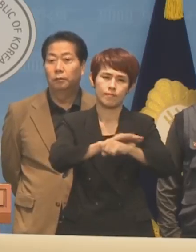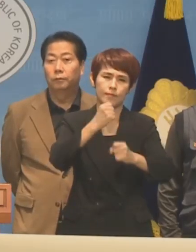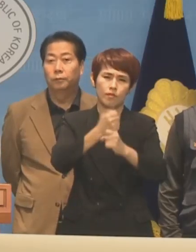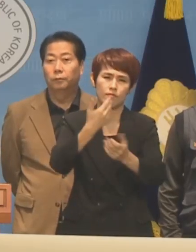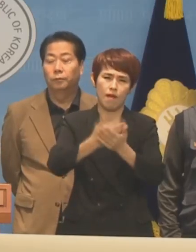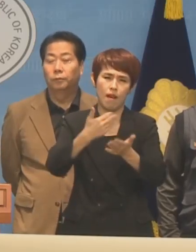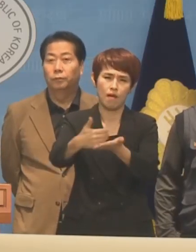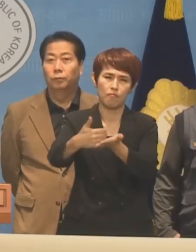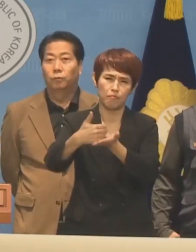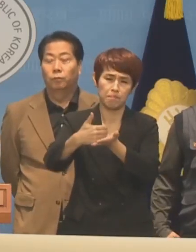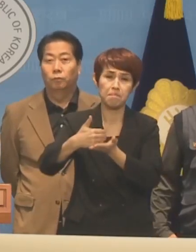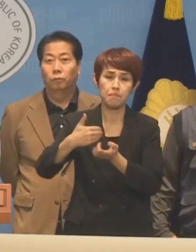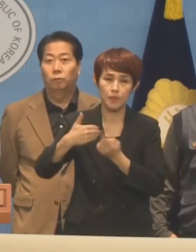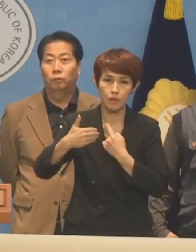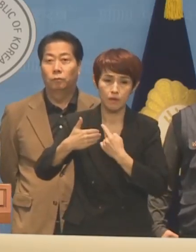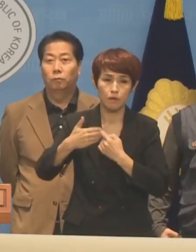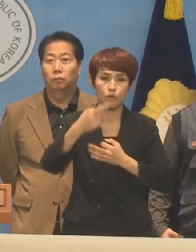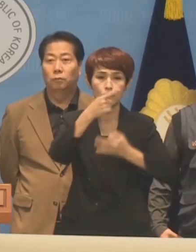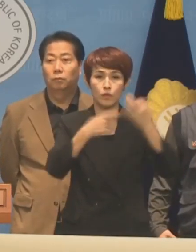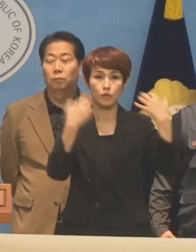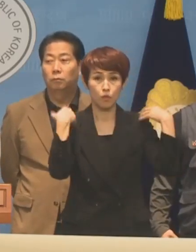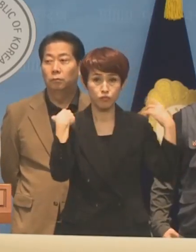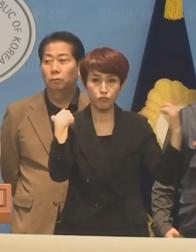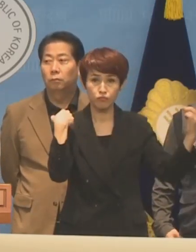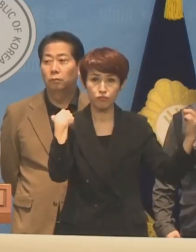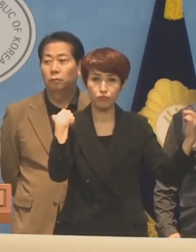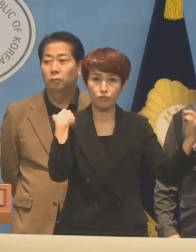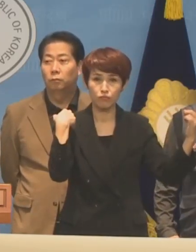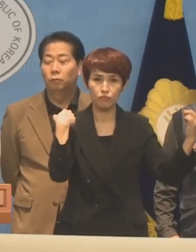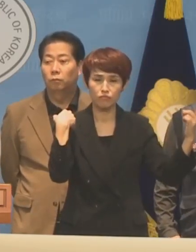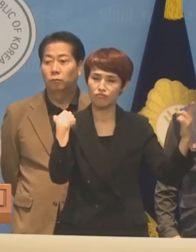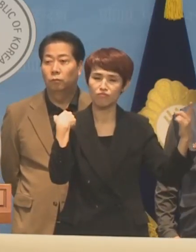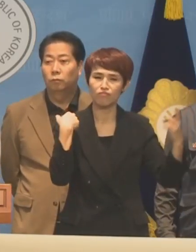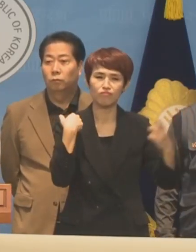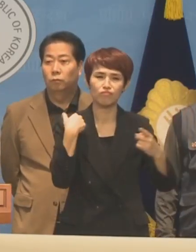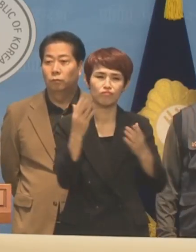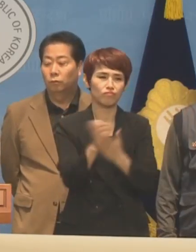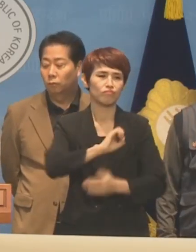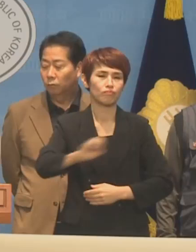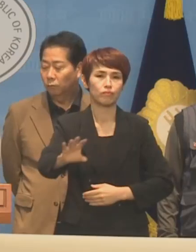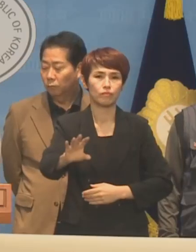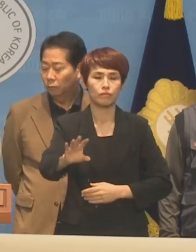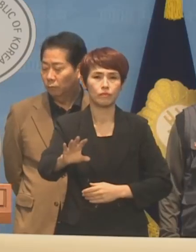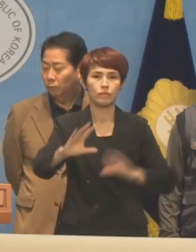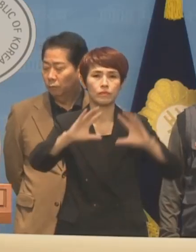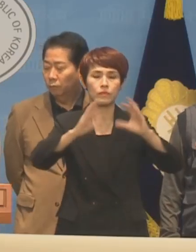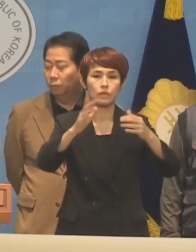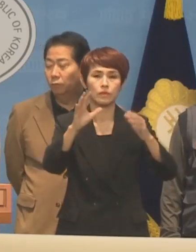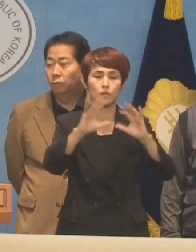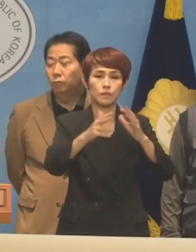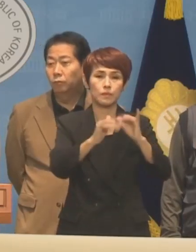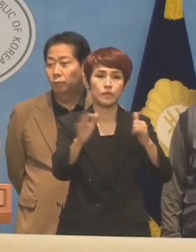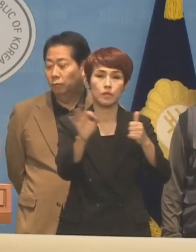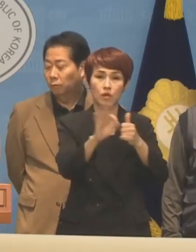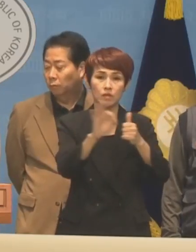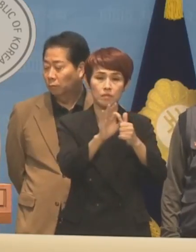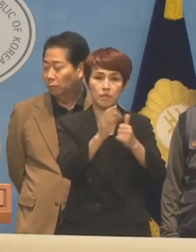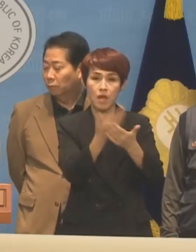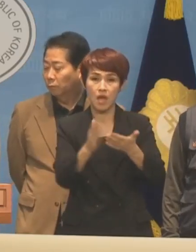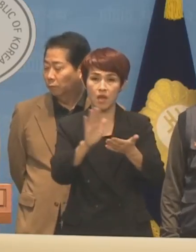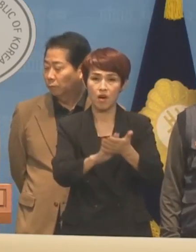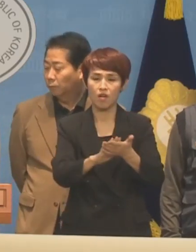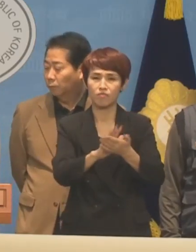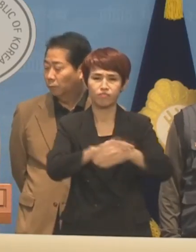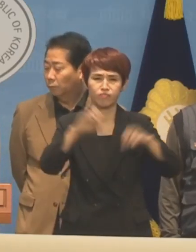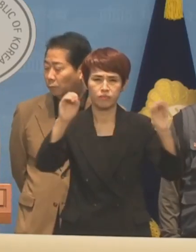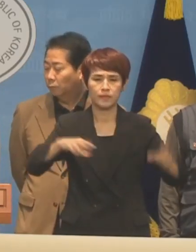모았습니다. 그러나 윤석열 정부는 이를 폐기하고 연금 개혁을 무의로 돌렸습니다. 더